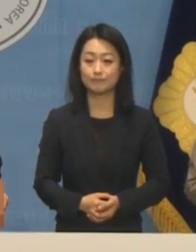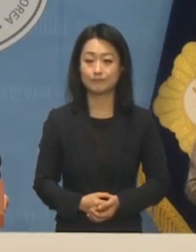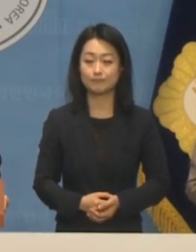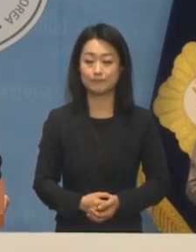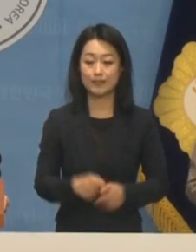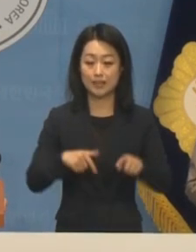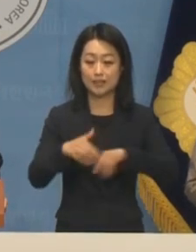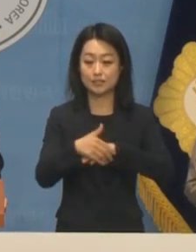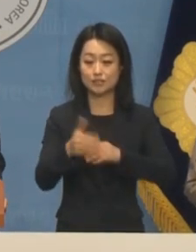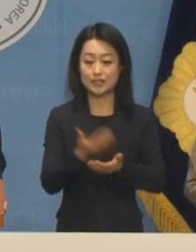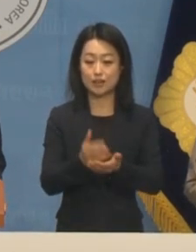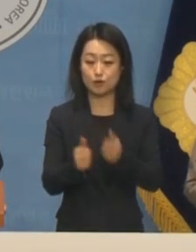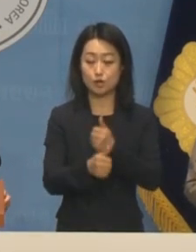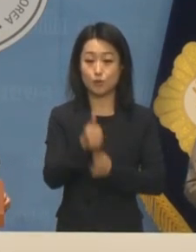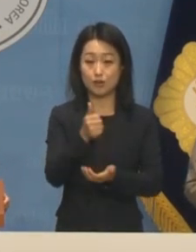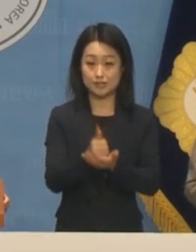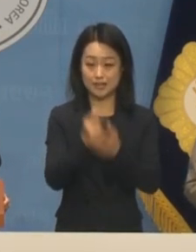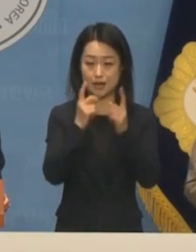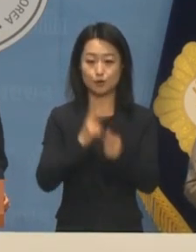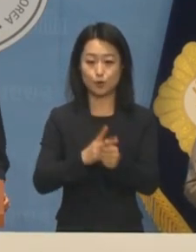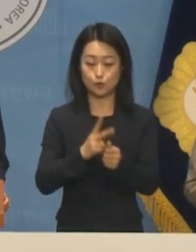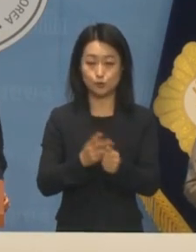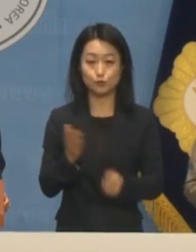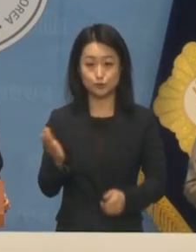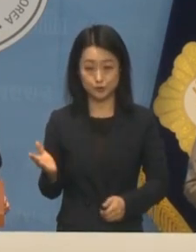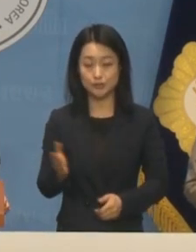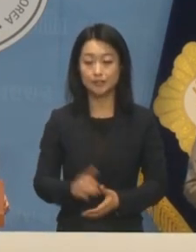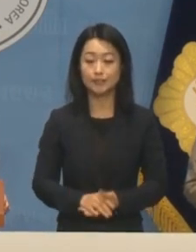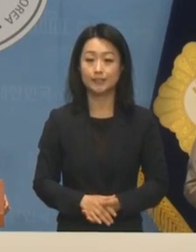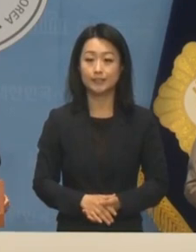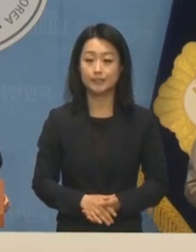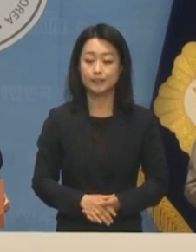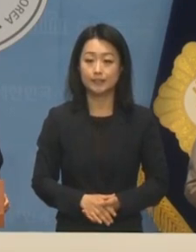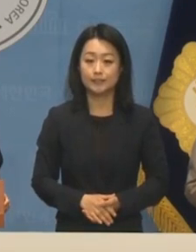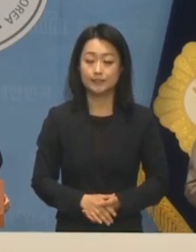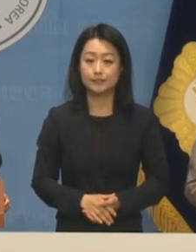경실련 정치개혁위원장 서강대학교 정치외교학과 하상응입니다.